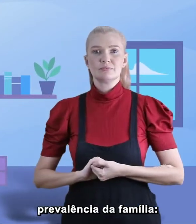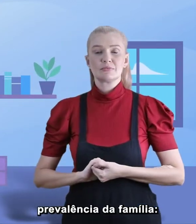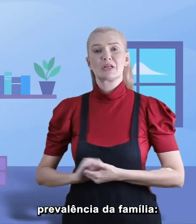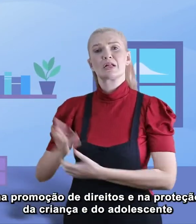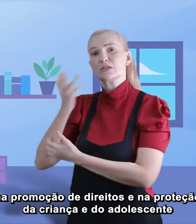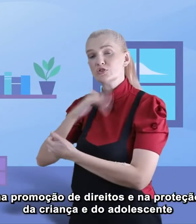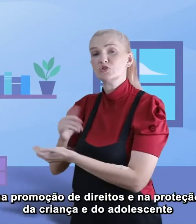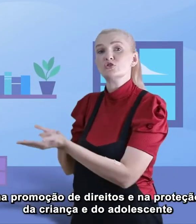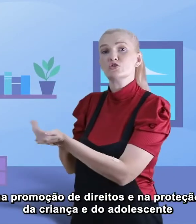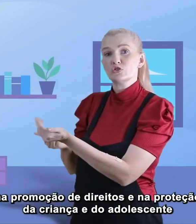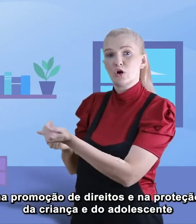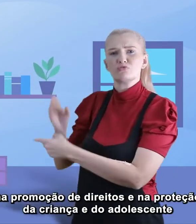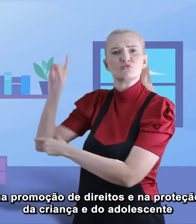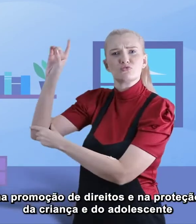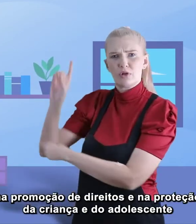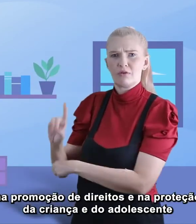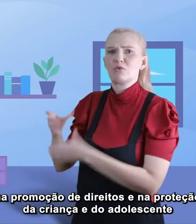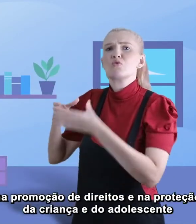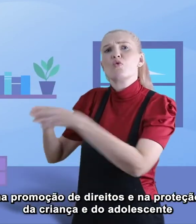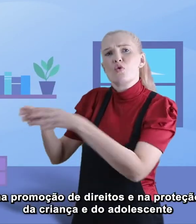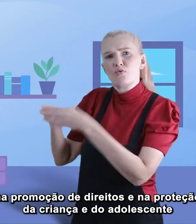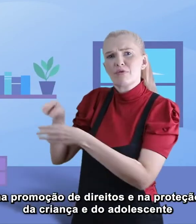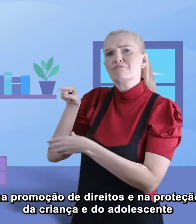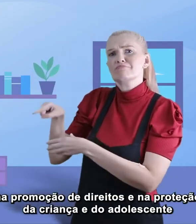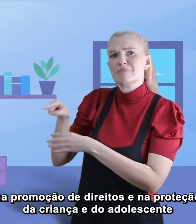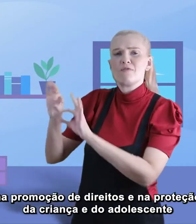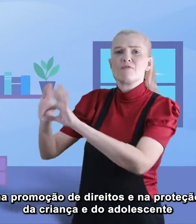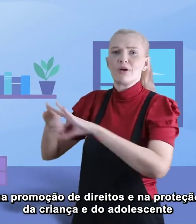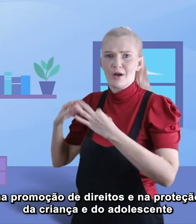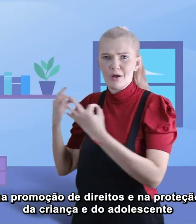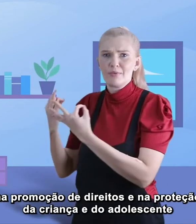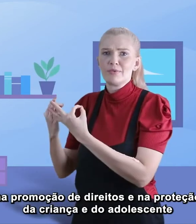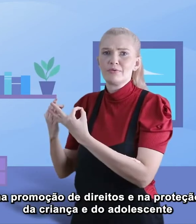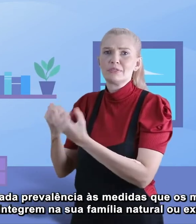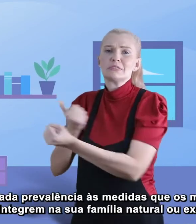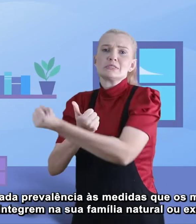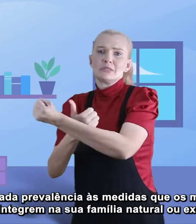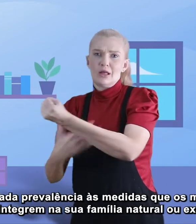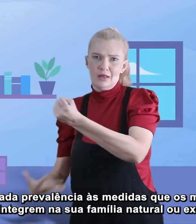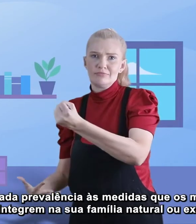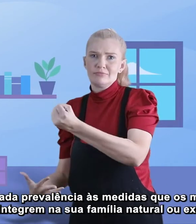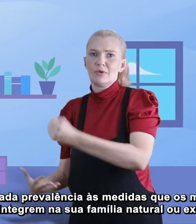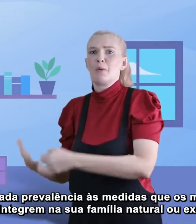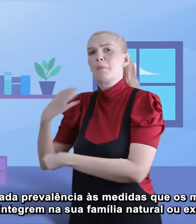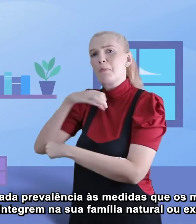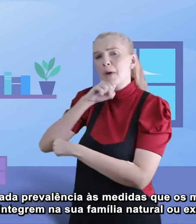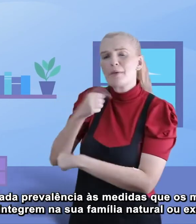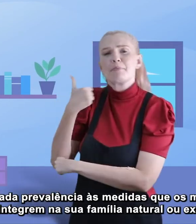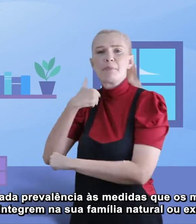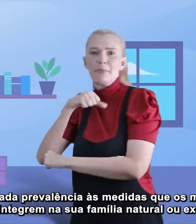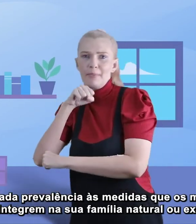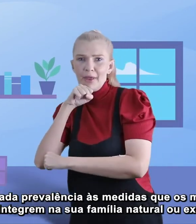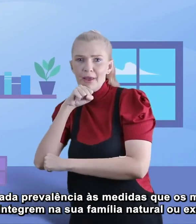Na promoção de direitos e na proteção da criança e do adolescente, deve ser dada prevalência